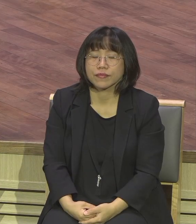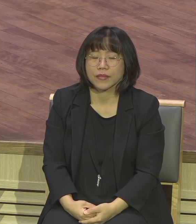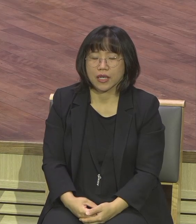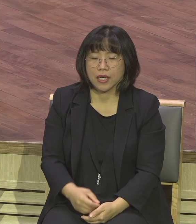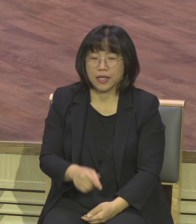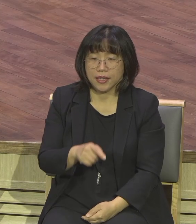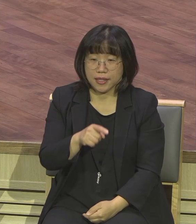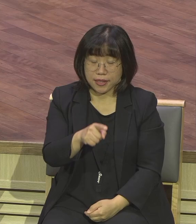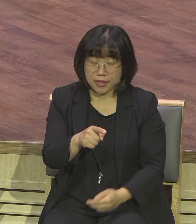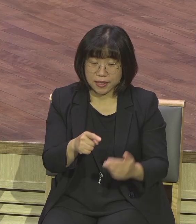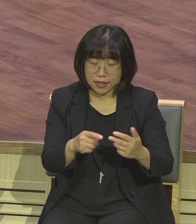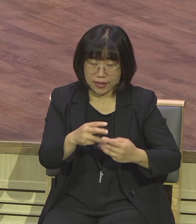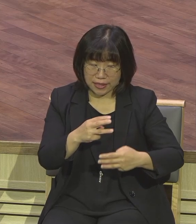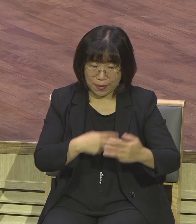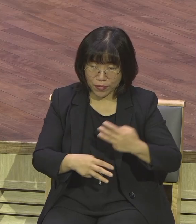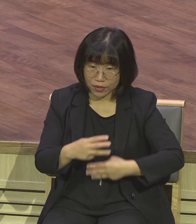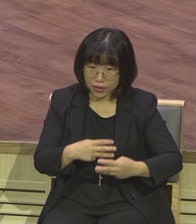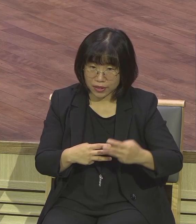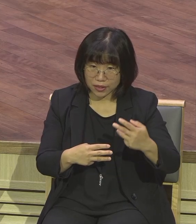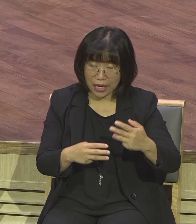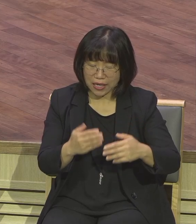콘텐츠 있어요.